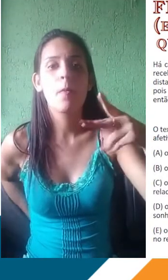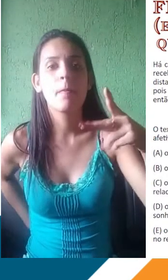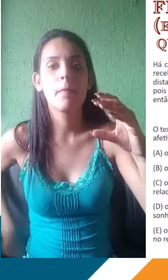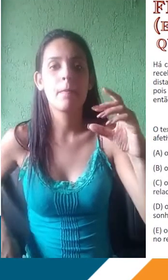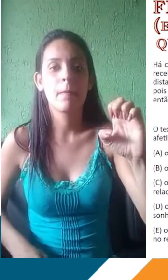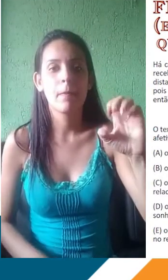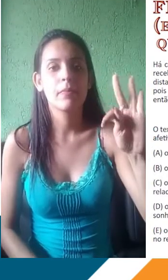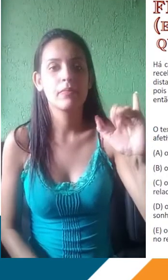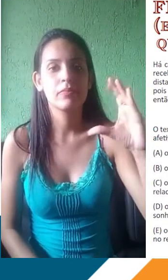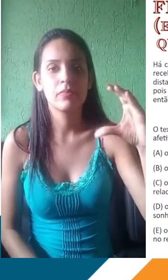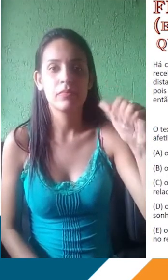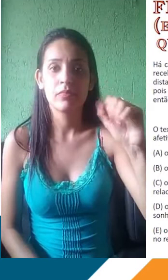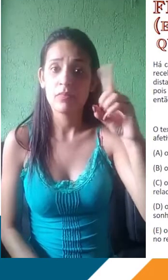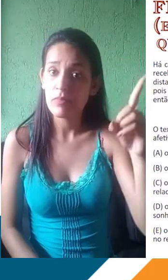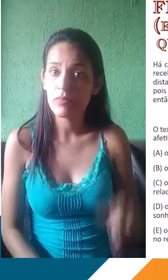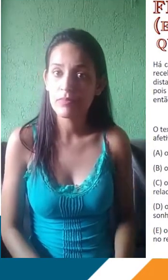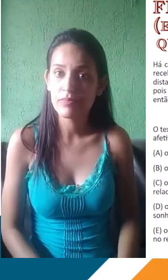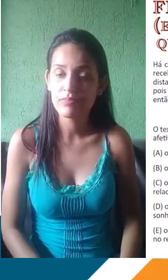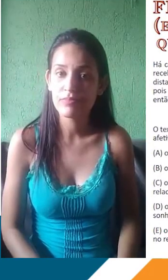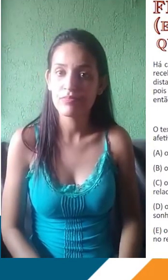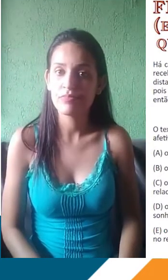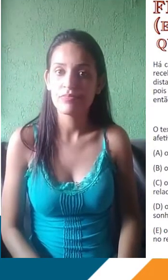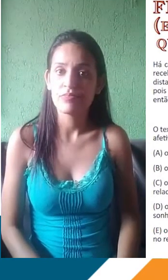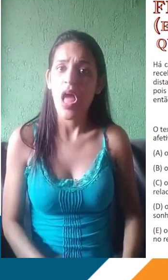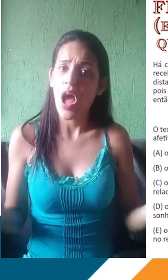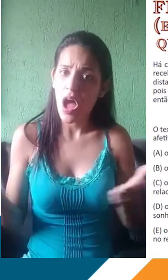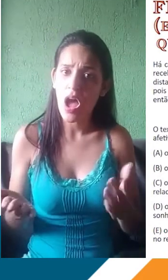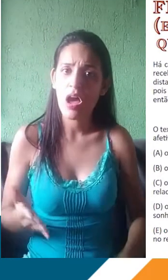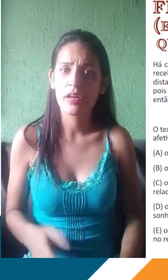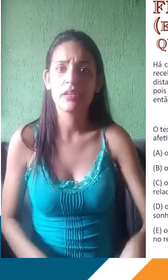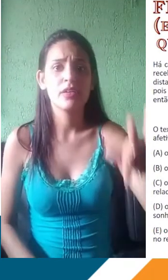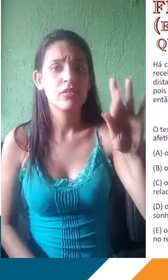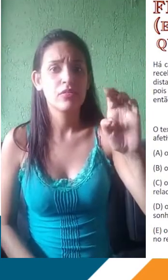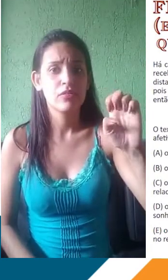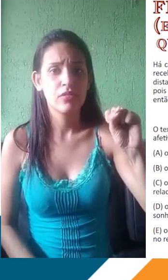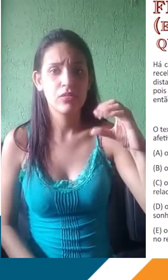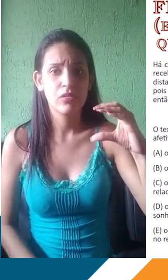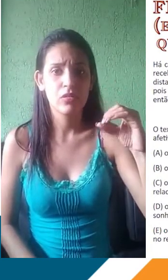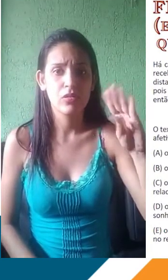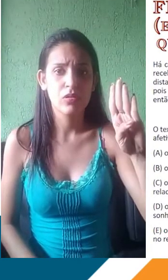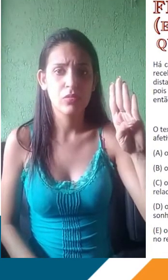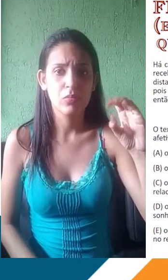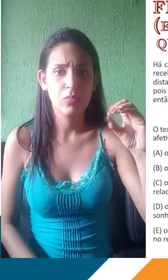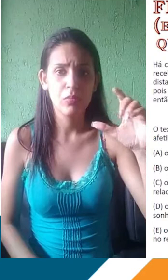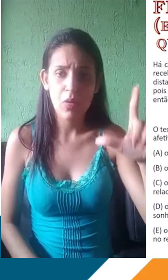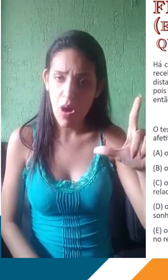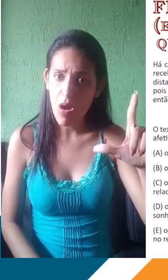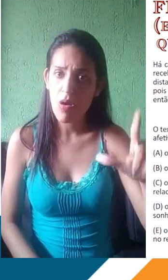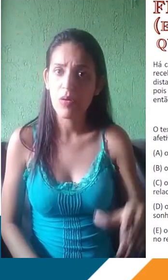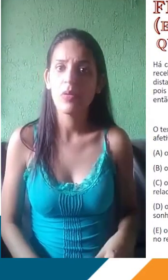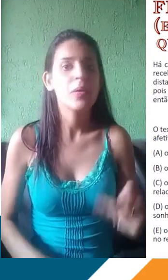agora temos que tomar bastante atenção com as alternativas, pois como o texto tem um padrão, elas podem